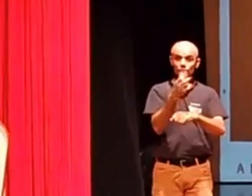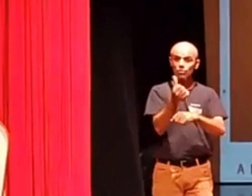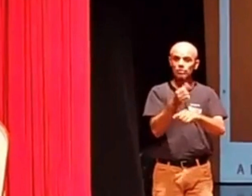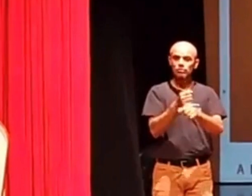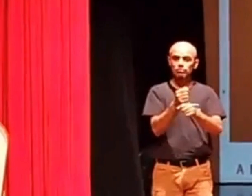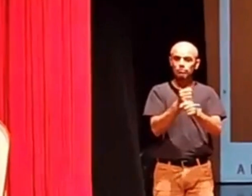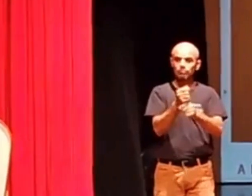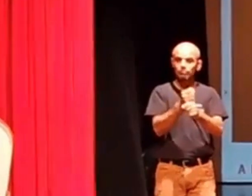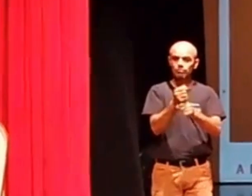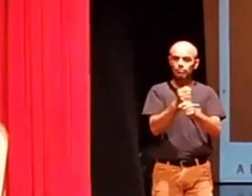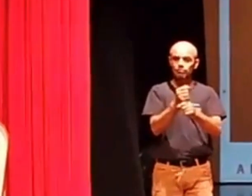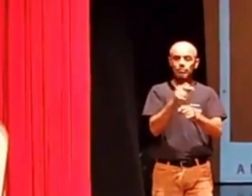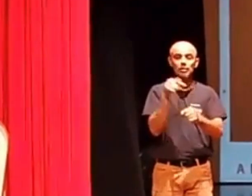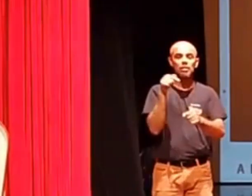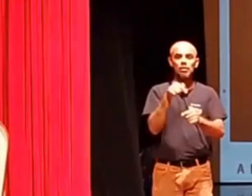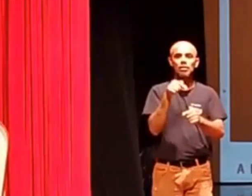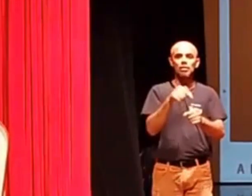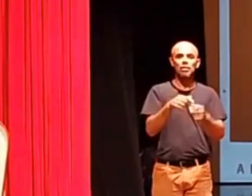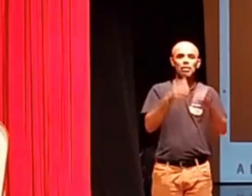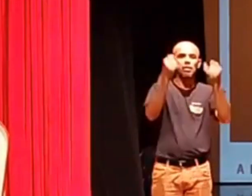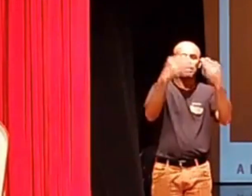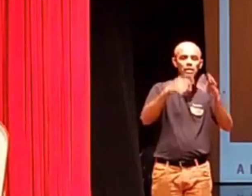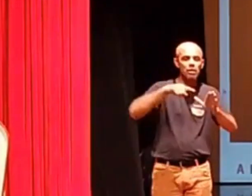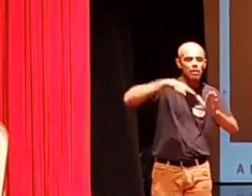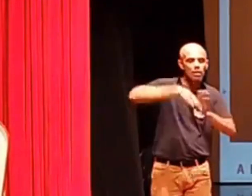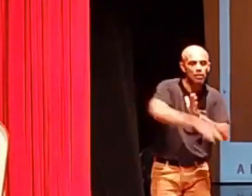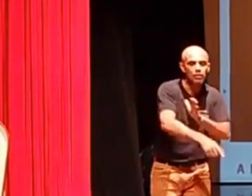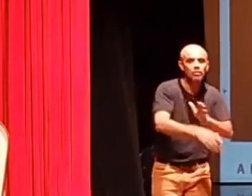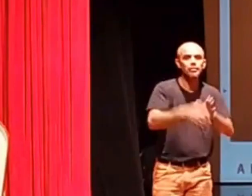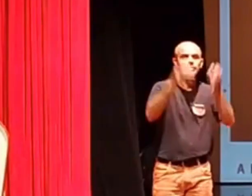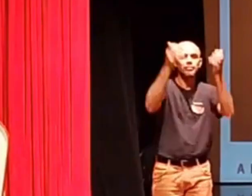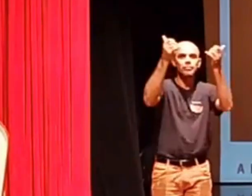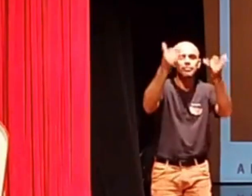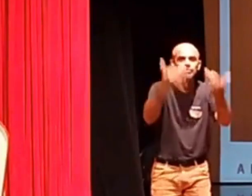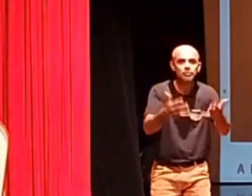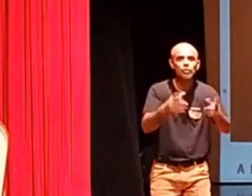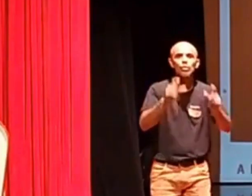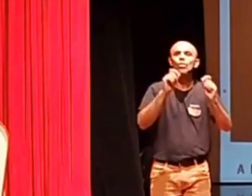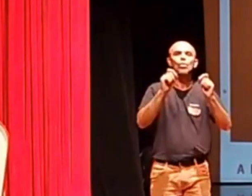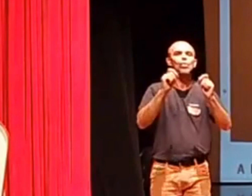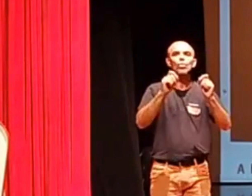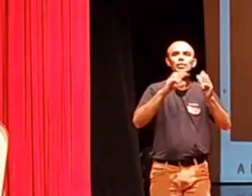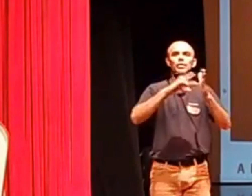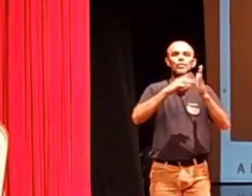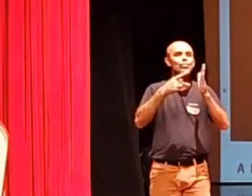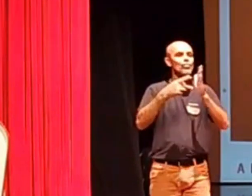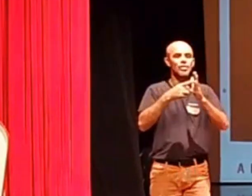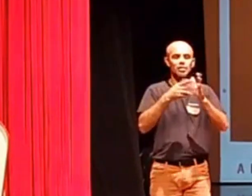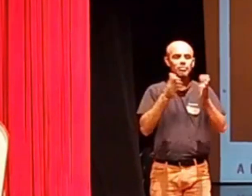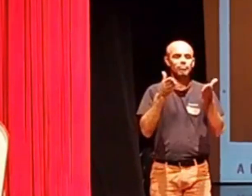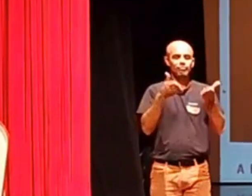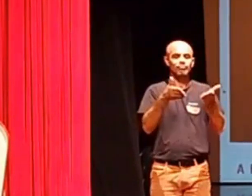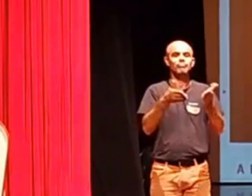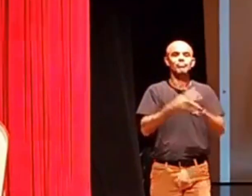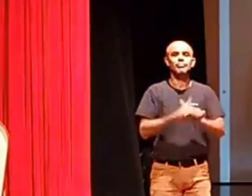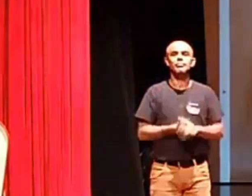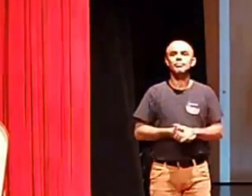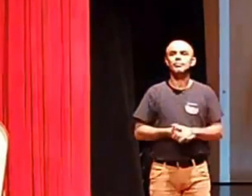apenas na patologia da escoliose, ela vai se aprofundar um pouquinho mais e vai falar mais sobre essas questões específicas para vocês.